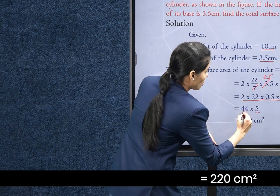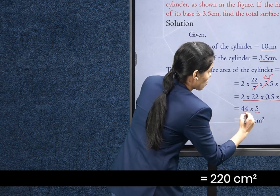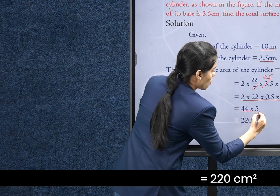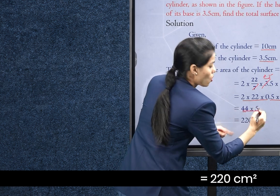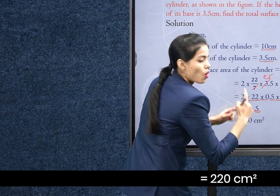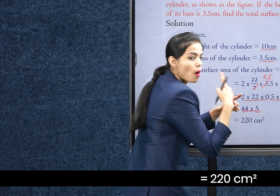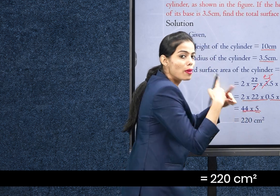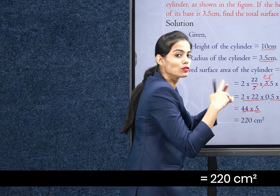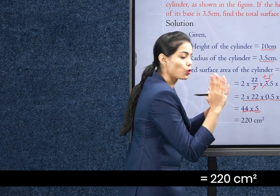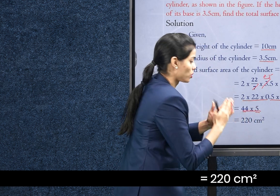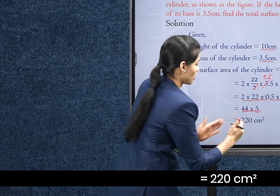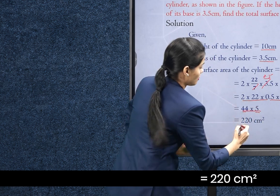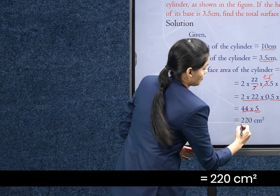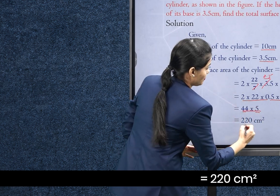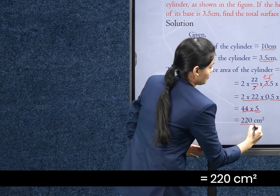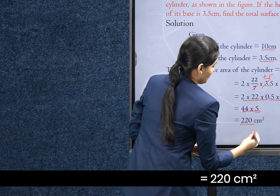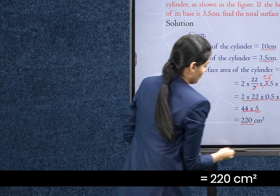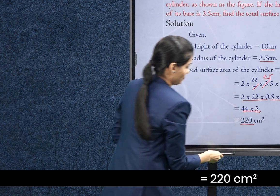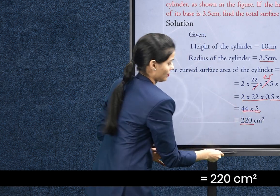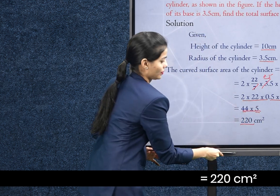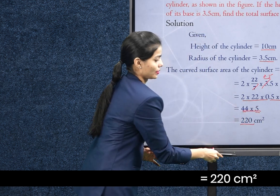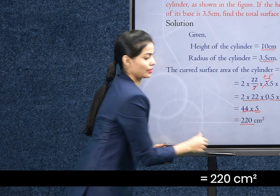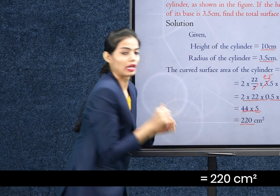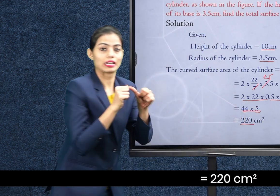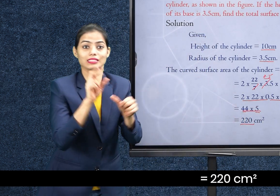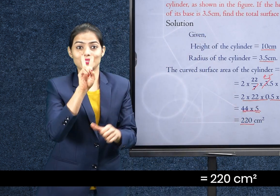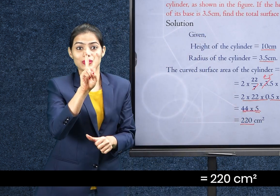बरोबर 220 सेंटीमीटरचा वर्ग.